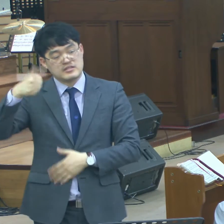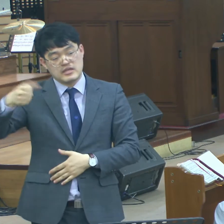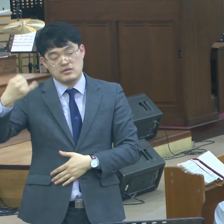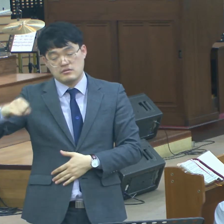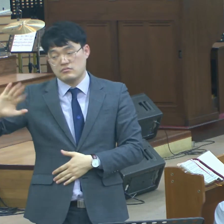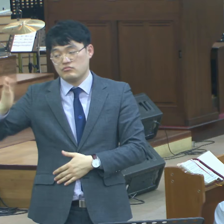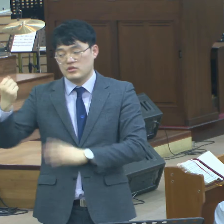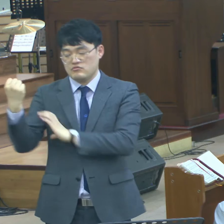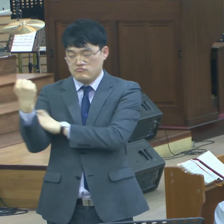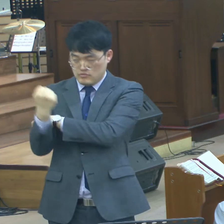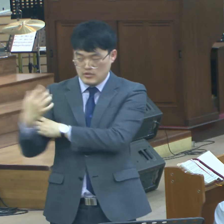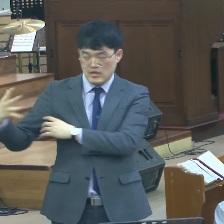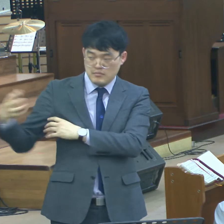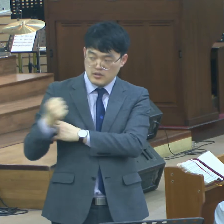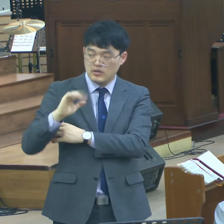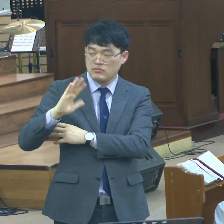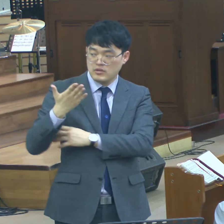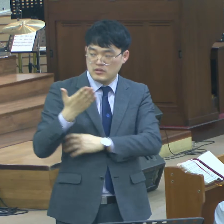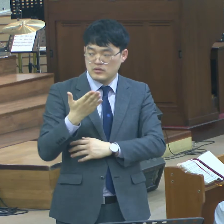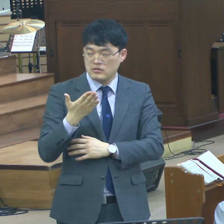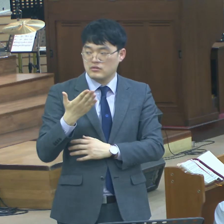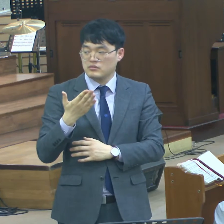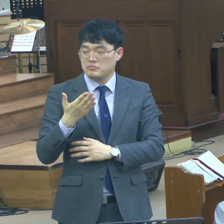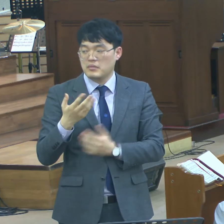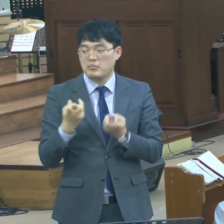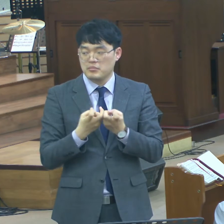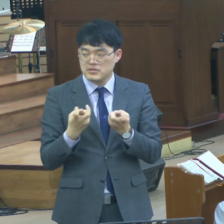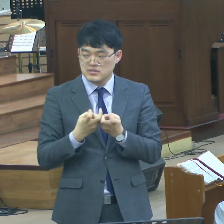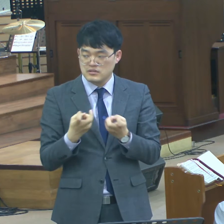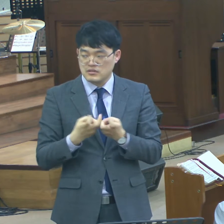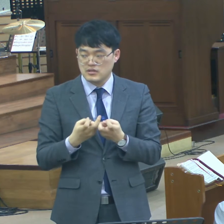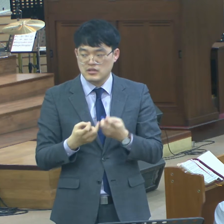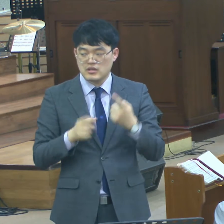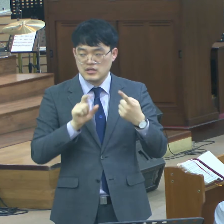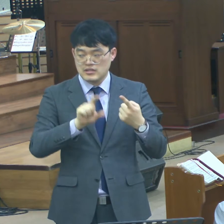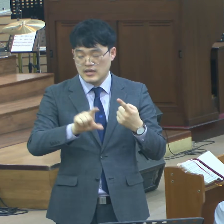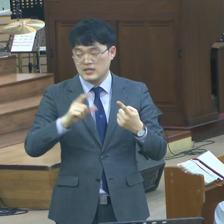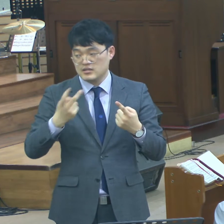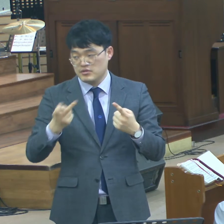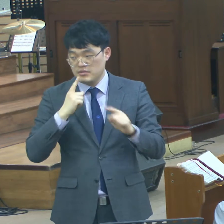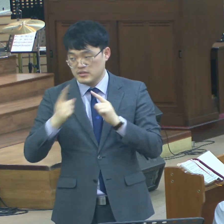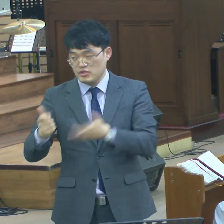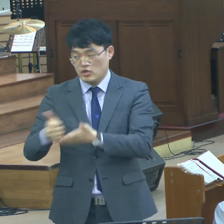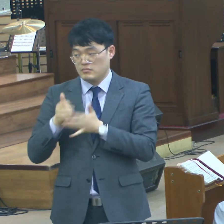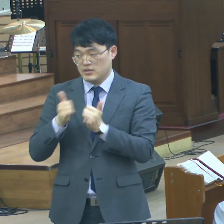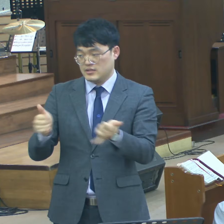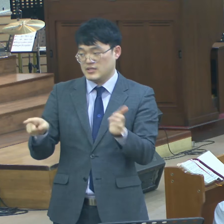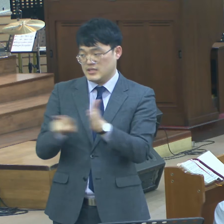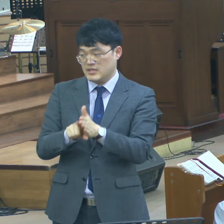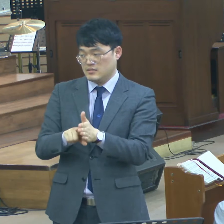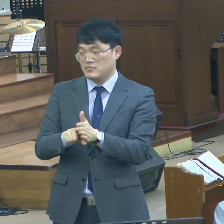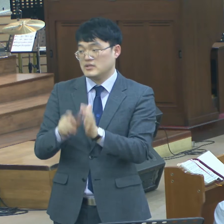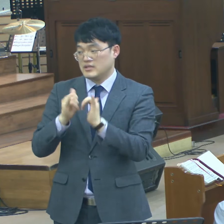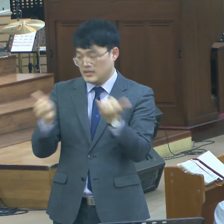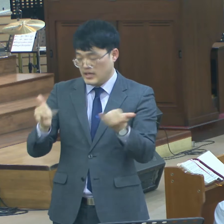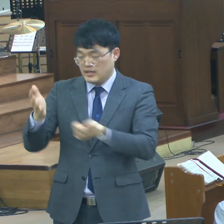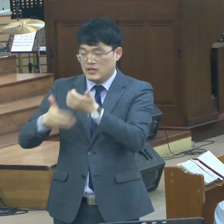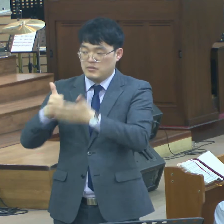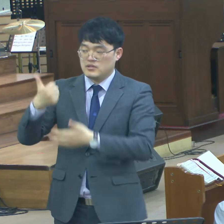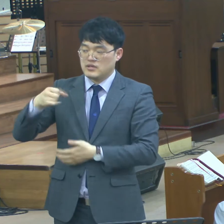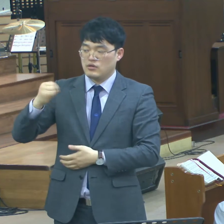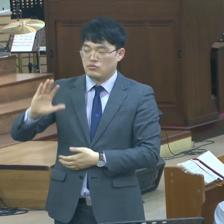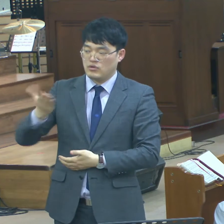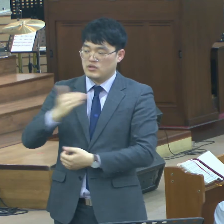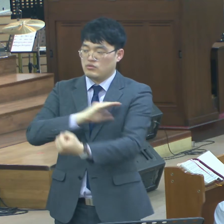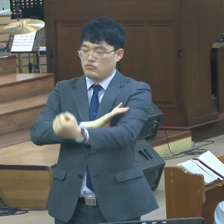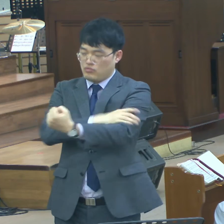얻게 하는 하나님의 방법이죠. 영접하는 자 곧 그 이름을 믿는 자들에게는 하나님의 자녀가 되는 권세를 주셨으니 하나님